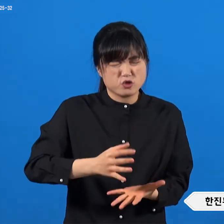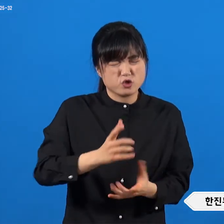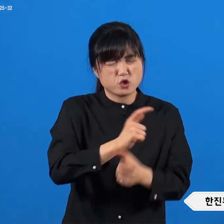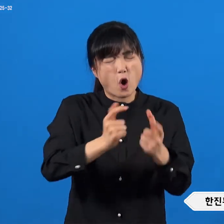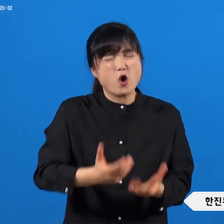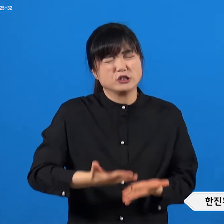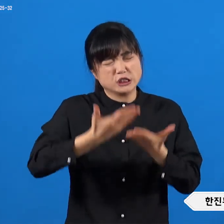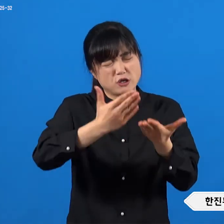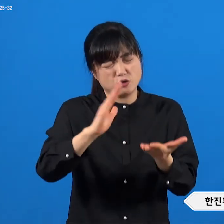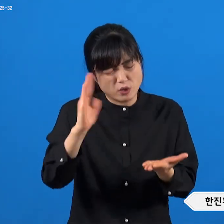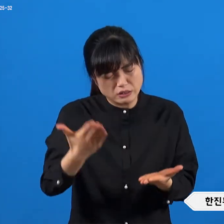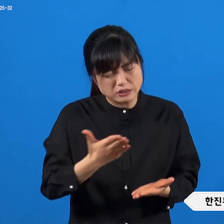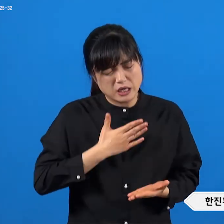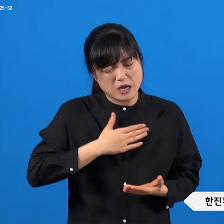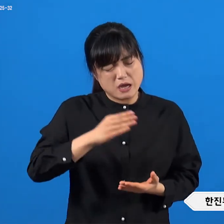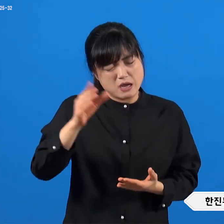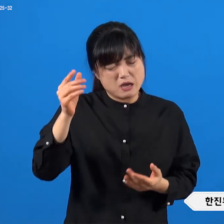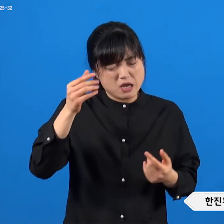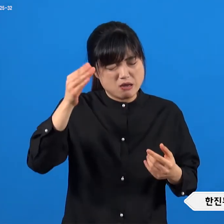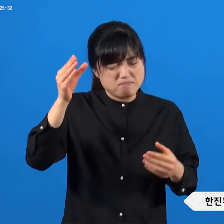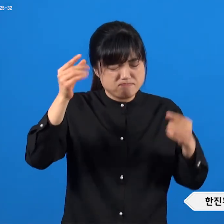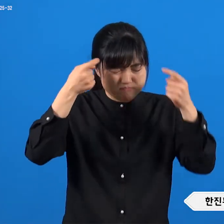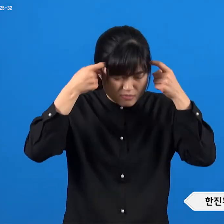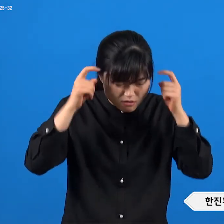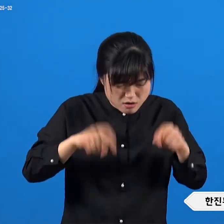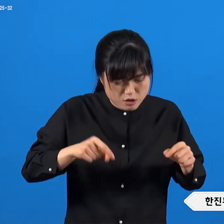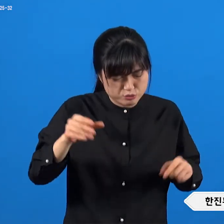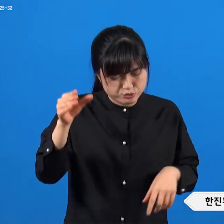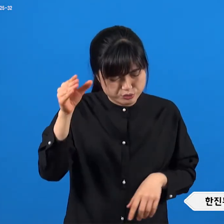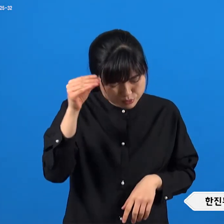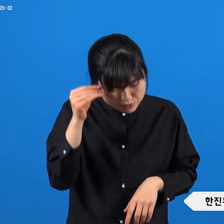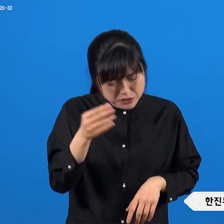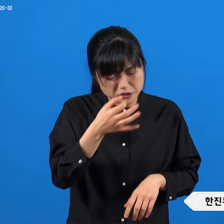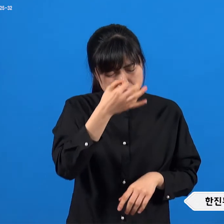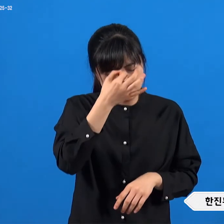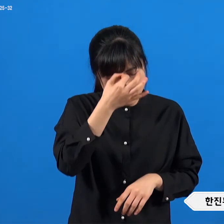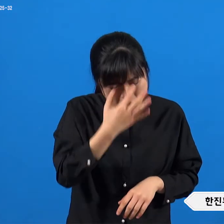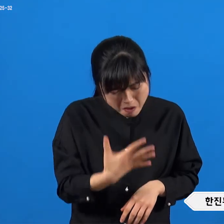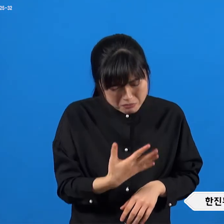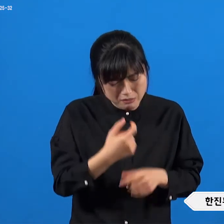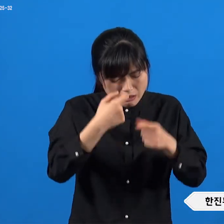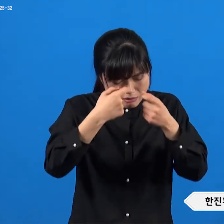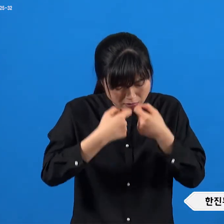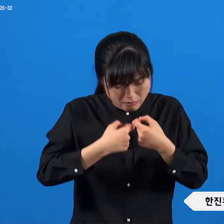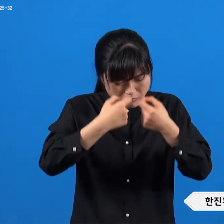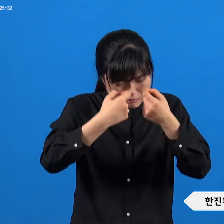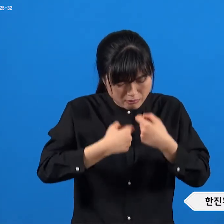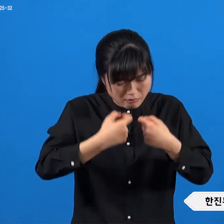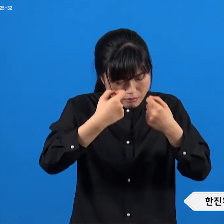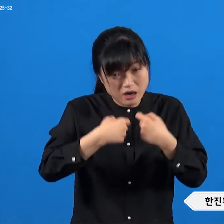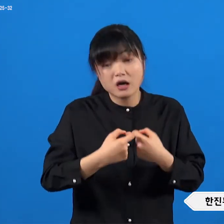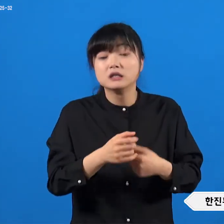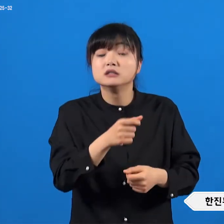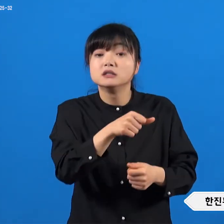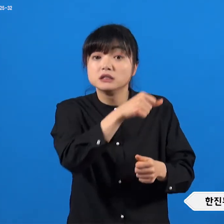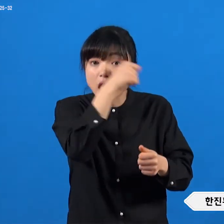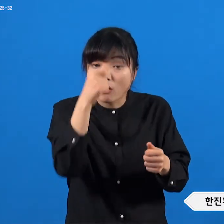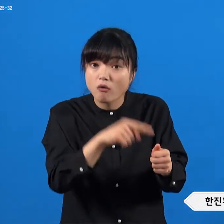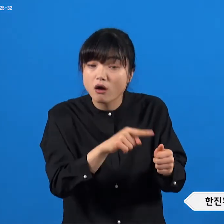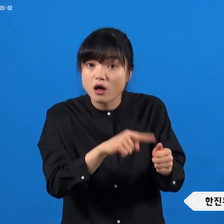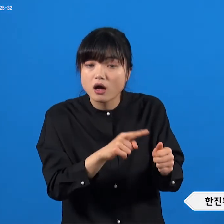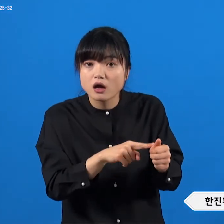있었는데 미련하고 둔해서 죄송합니다. 눈물을 쏟으면서 기도를 하십니다. 그